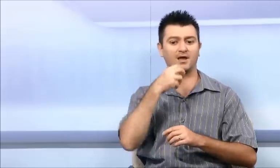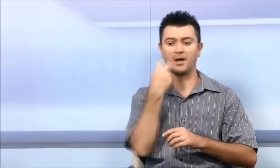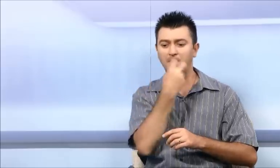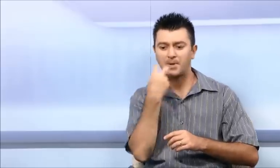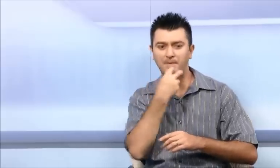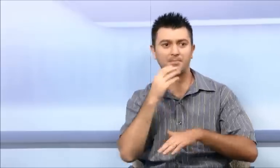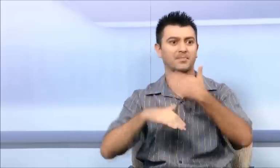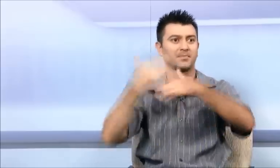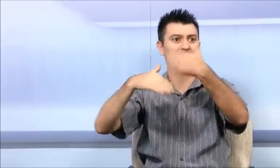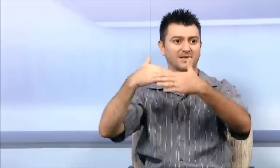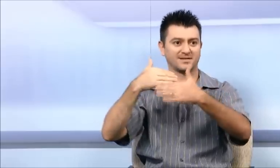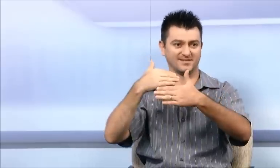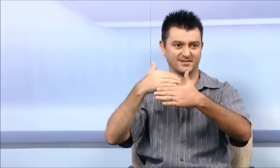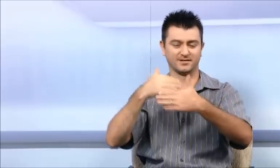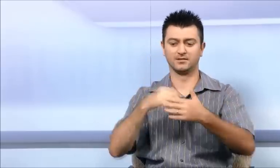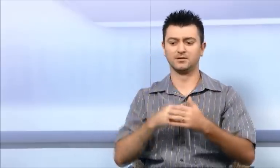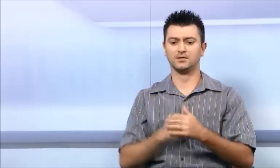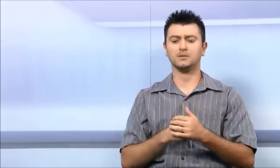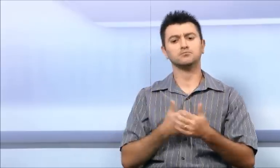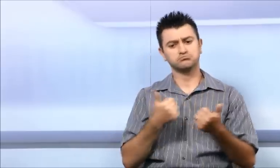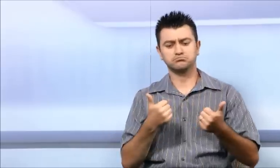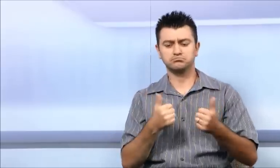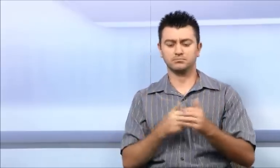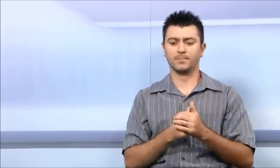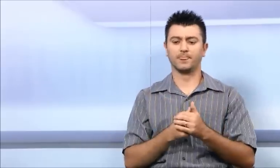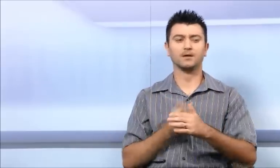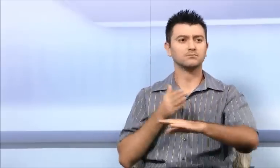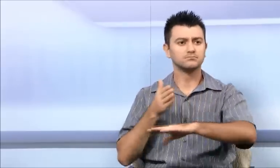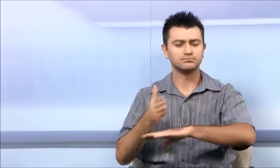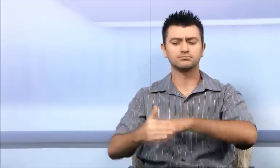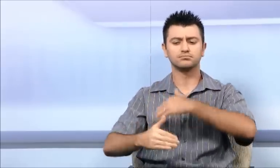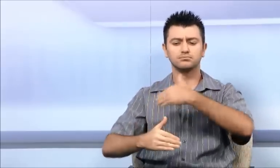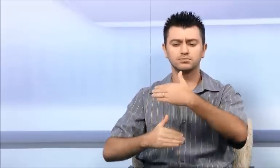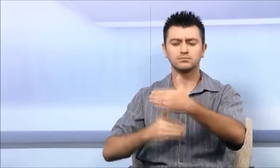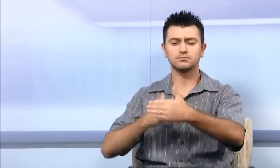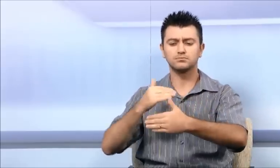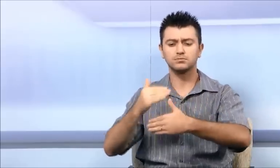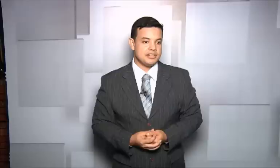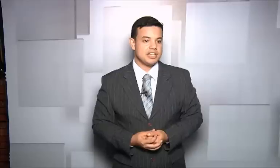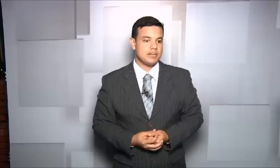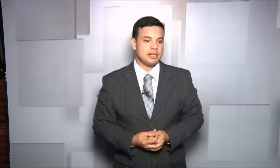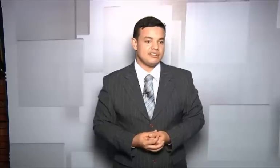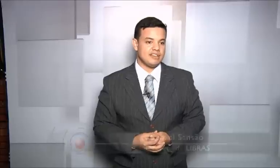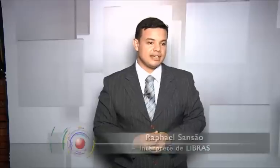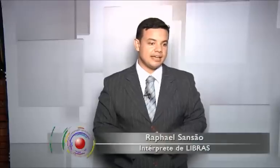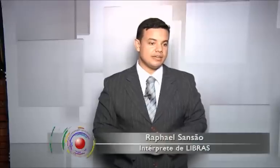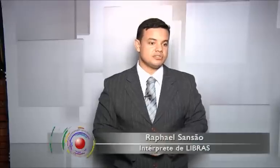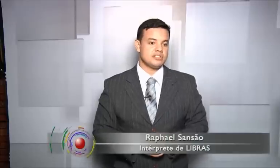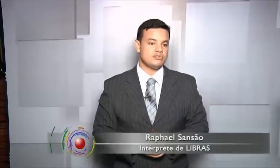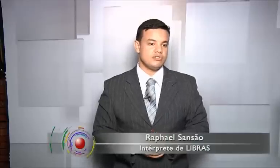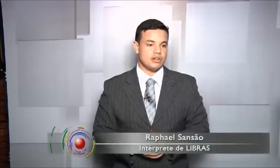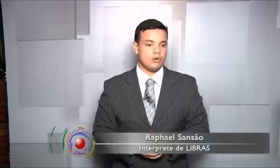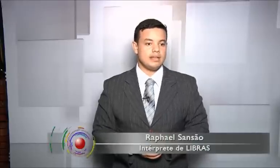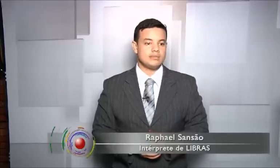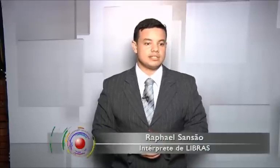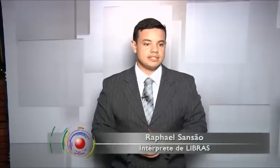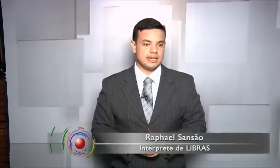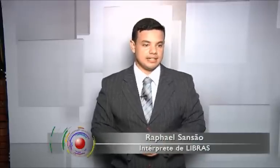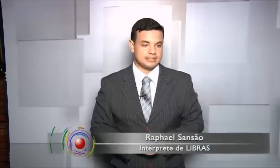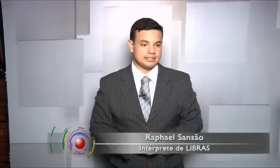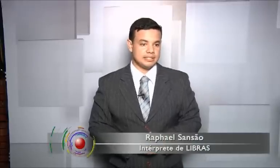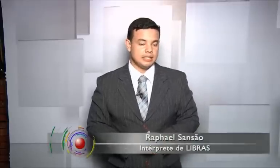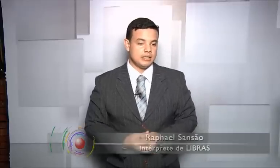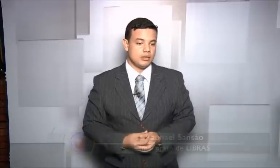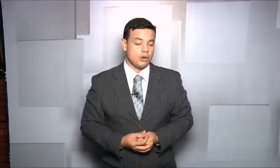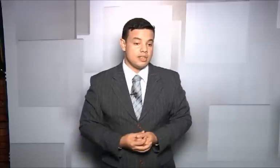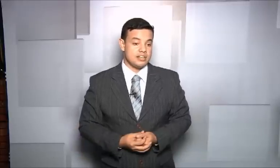comunidade surda, ele teria que treinar oralização e treinar a falar, que ele tinha que aprender a falar e não se desenvolver com a língua de